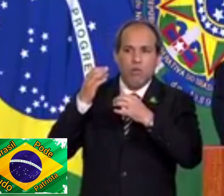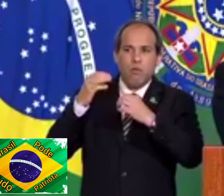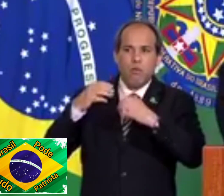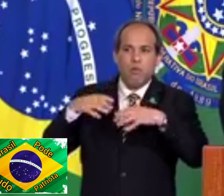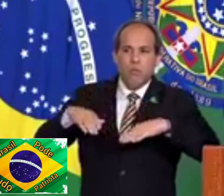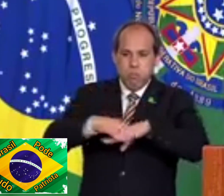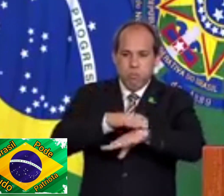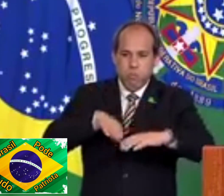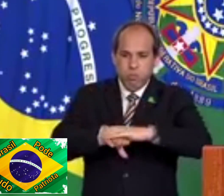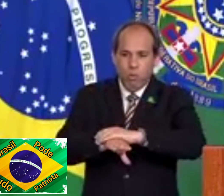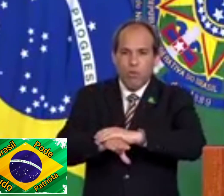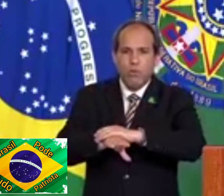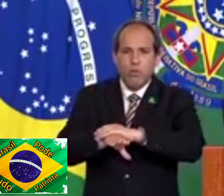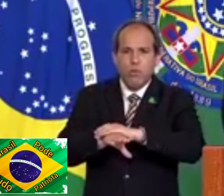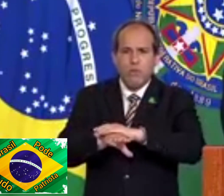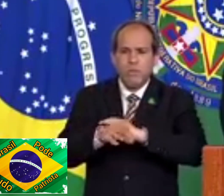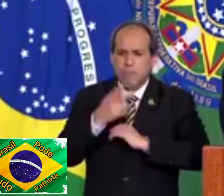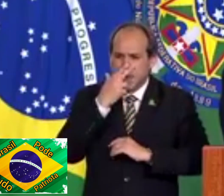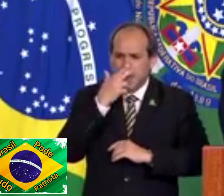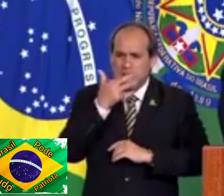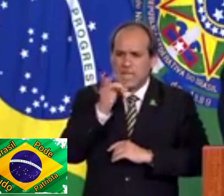Acredito que em 10 segundos, talvez menos,